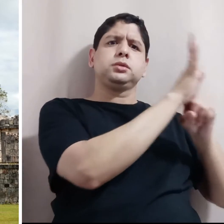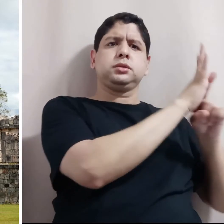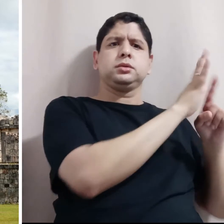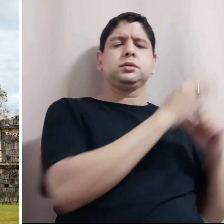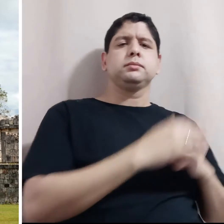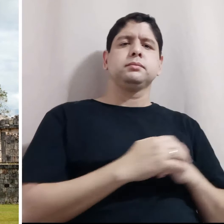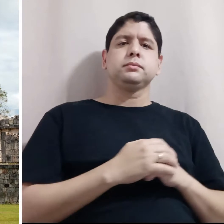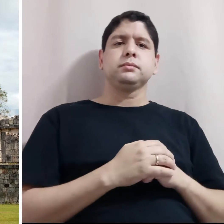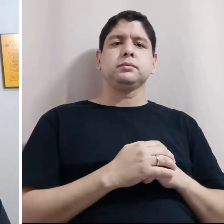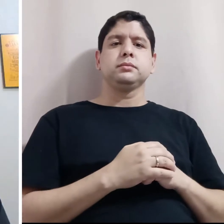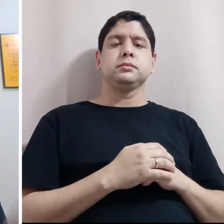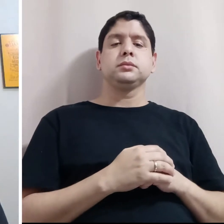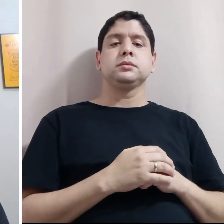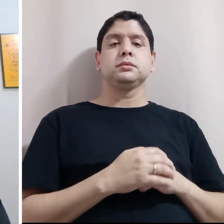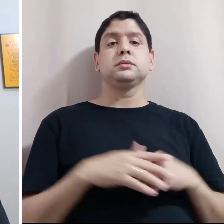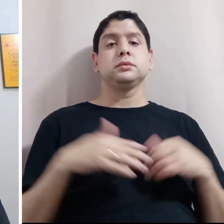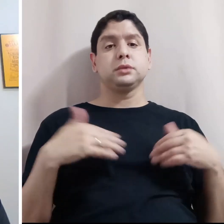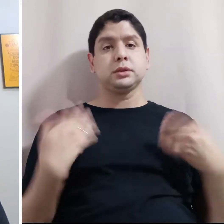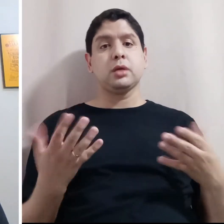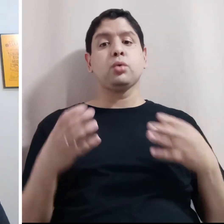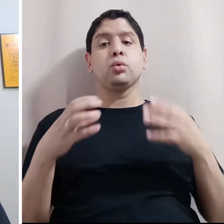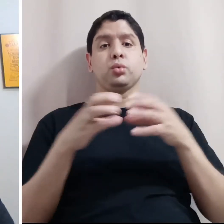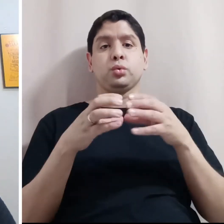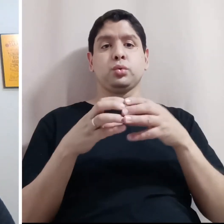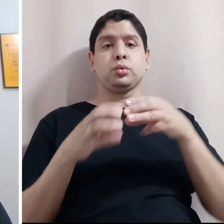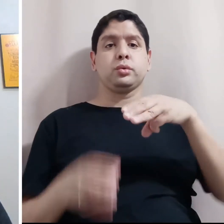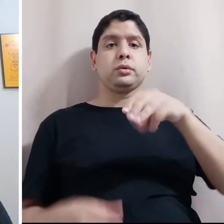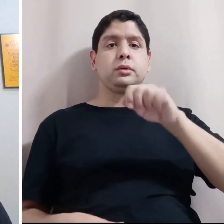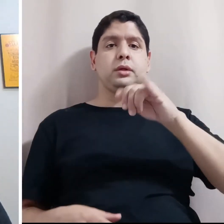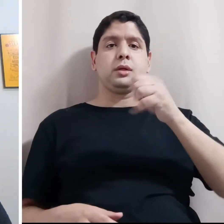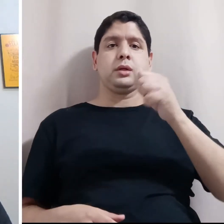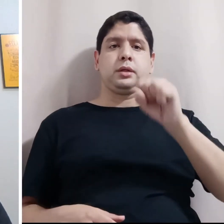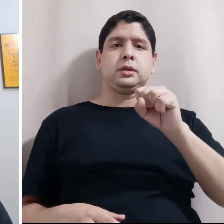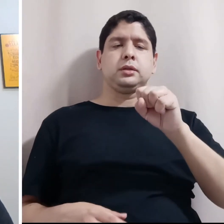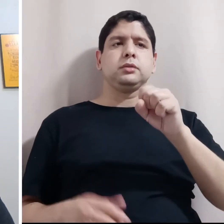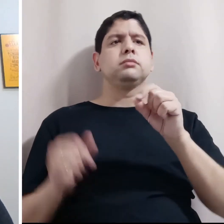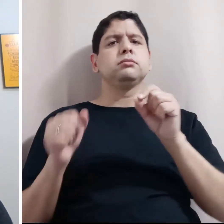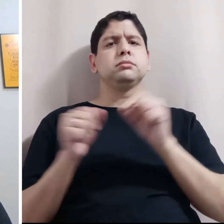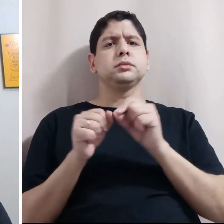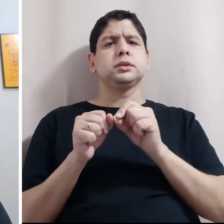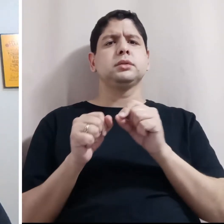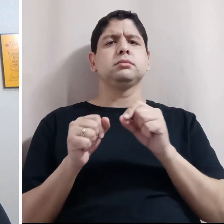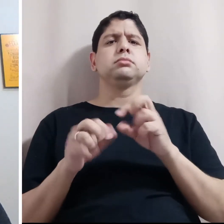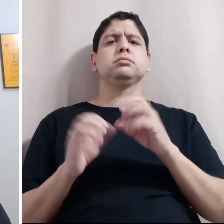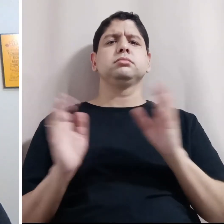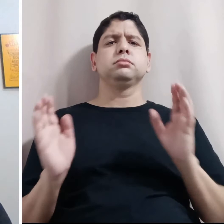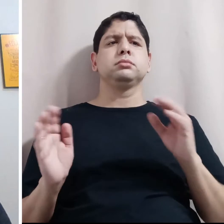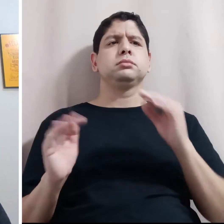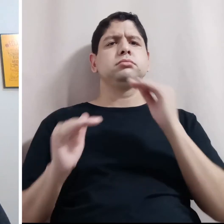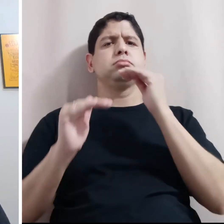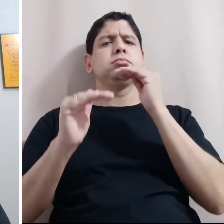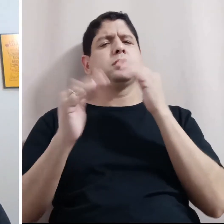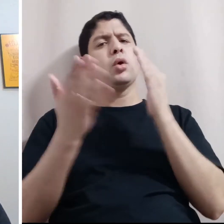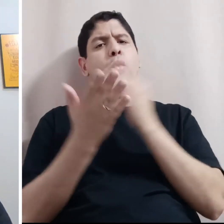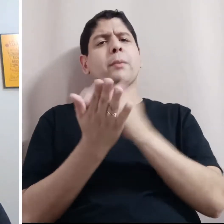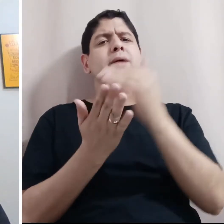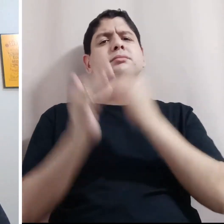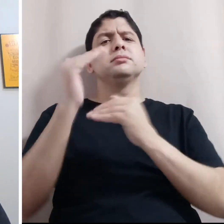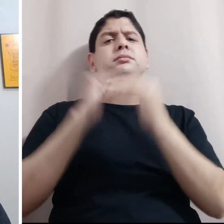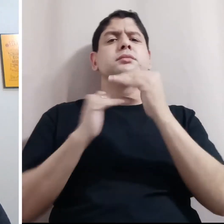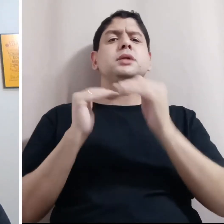né? Enfim, e os maias, quando os europeus aqui chegaram, a sociedade deles já